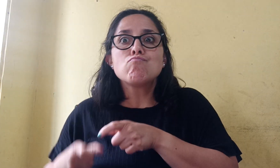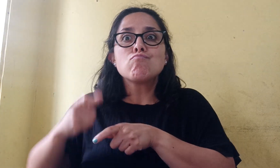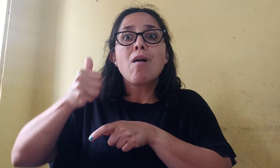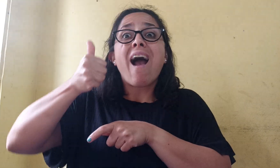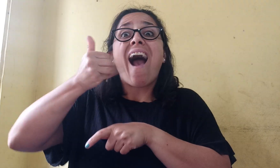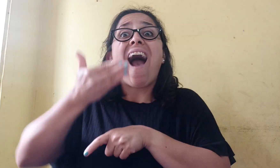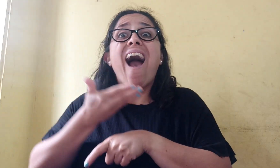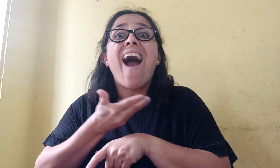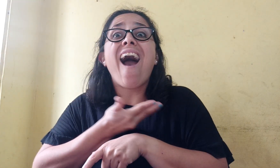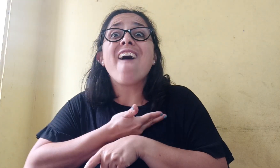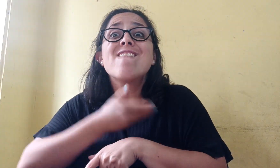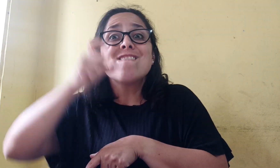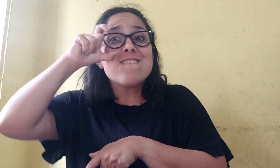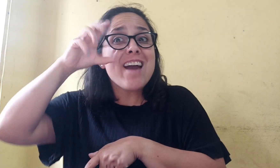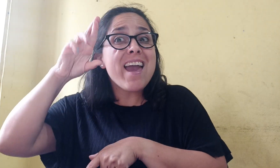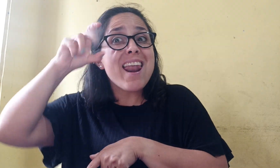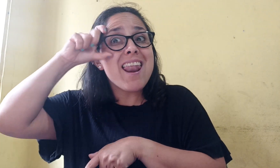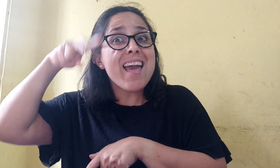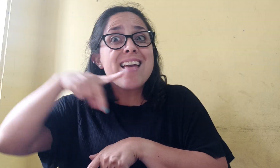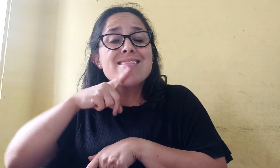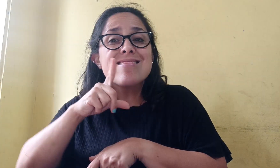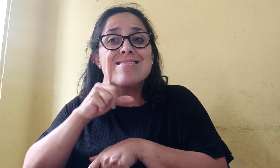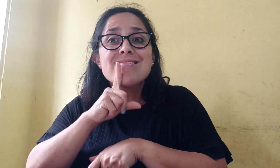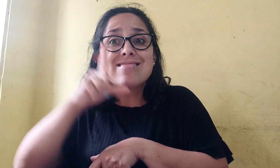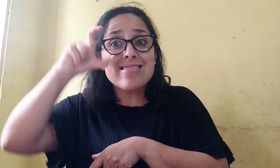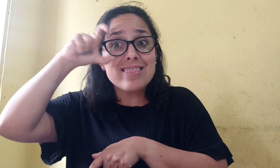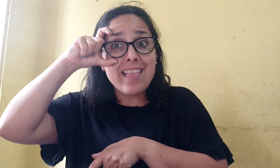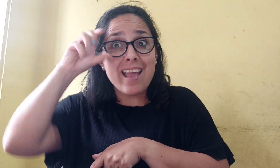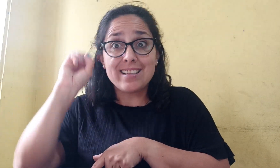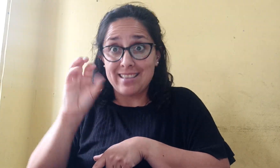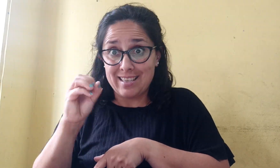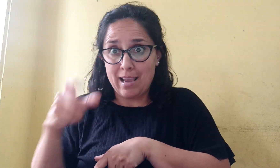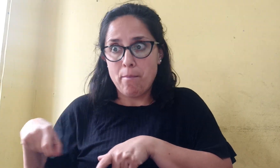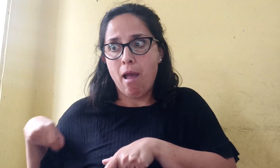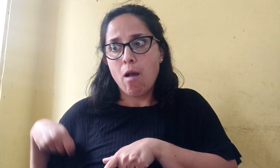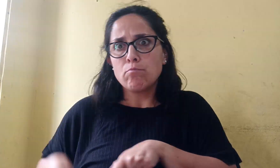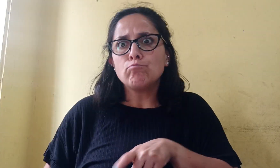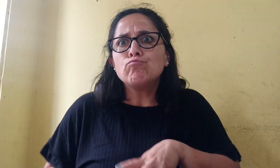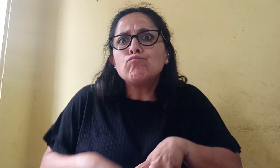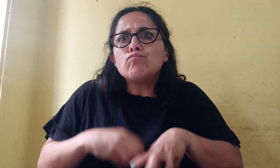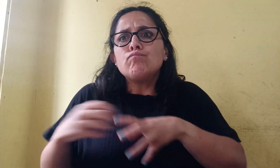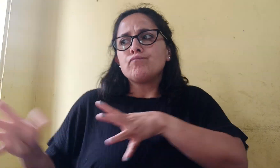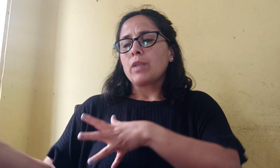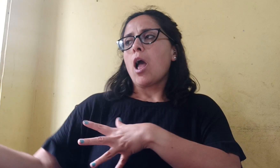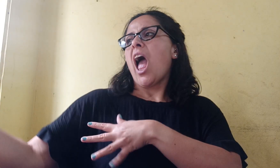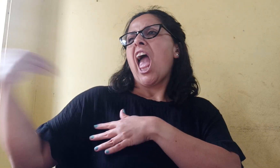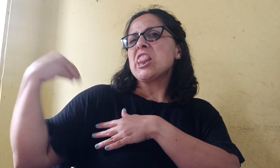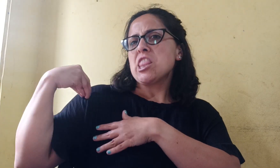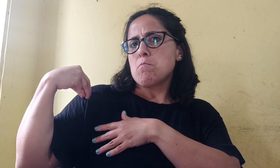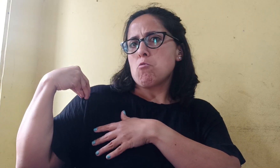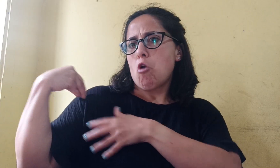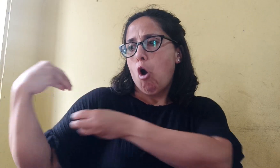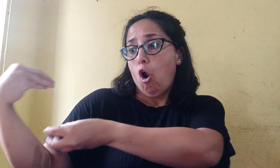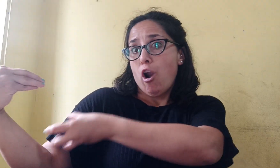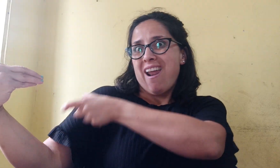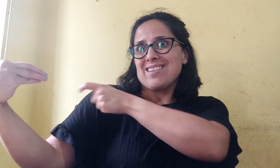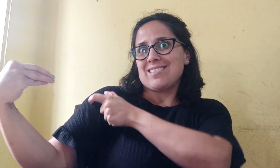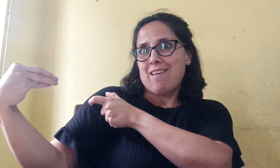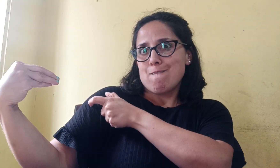aferente hacia el sistema nervioso central, ¿sí? O sea que capta un estímulo, ya sea interno